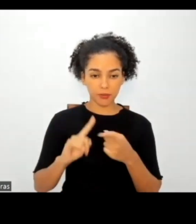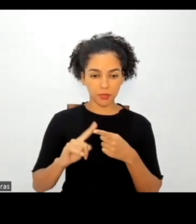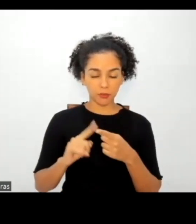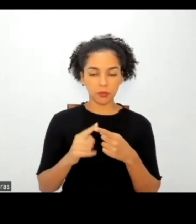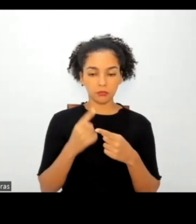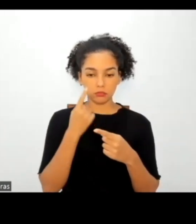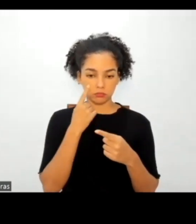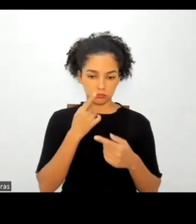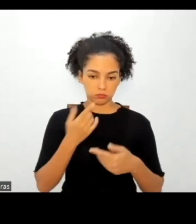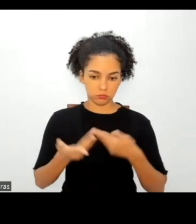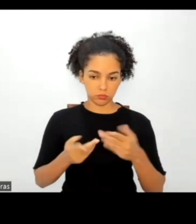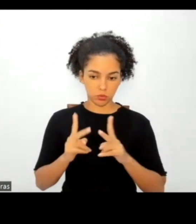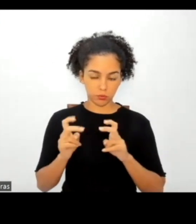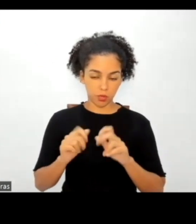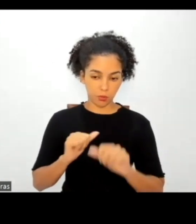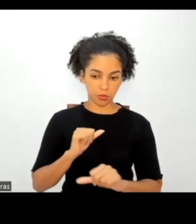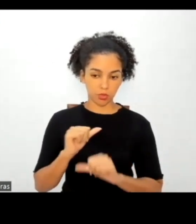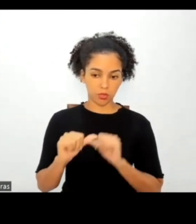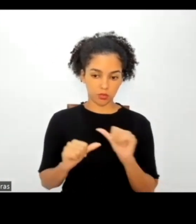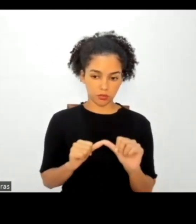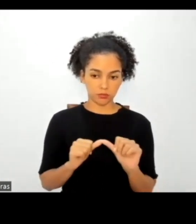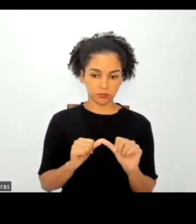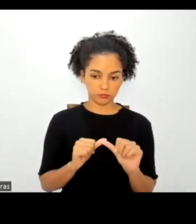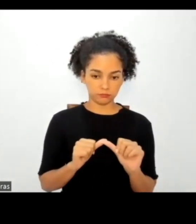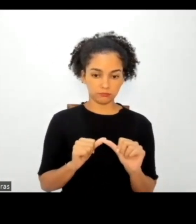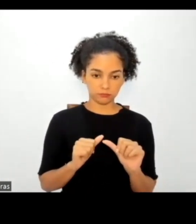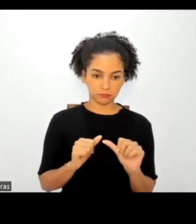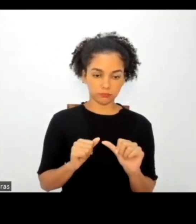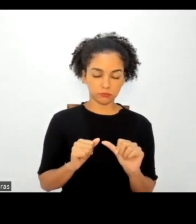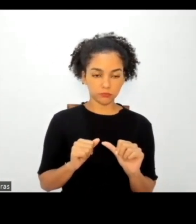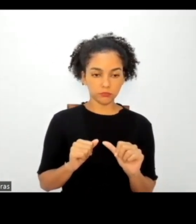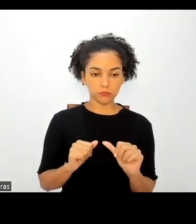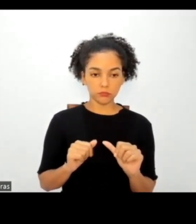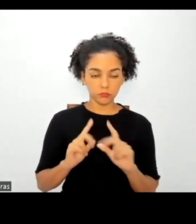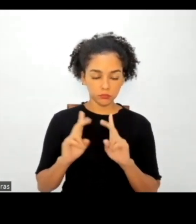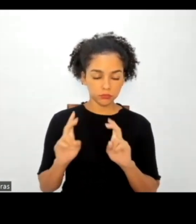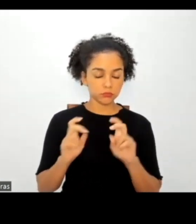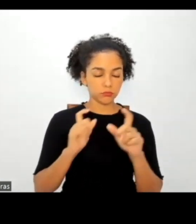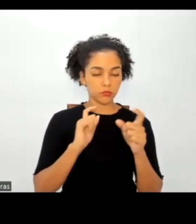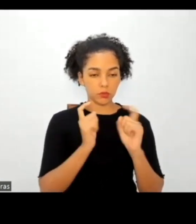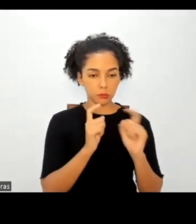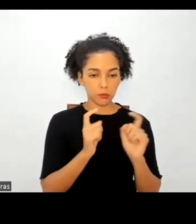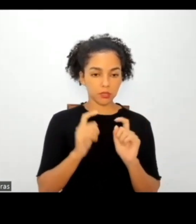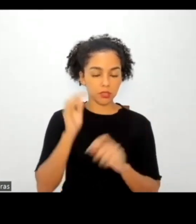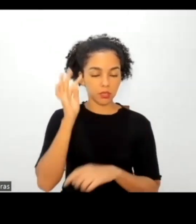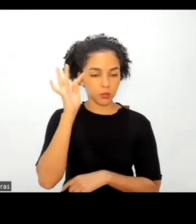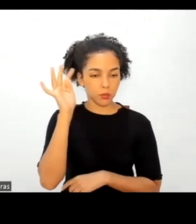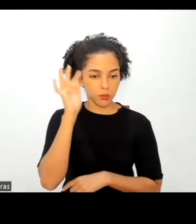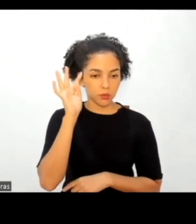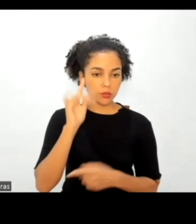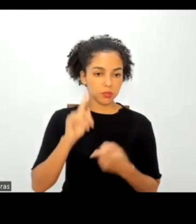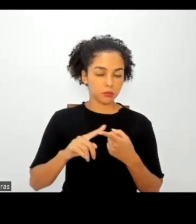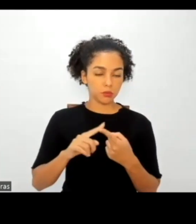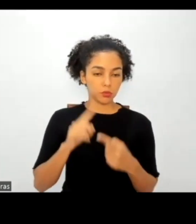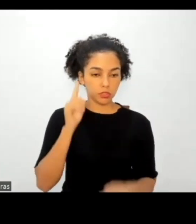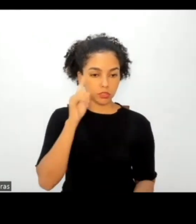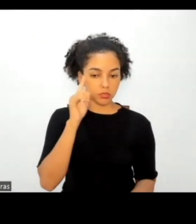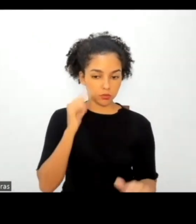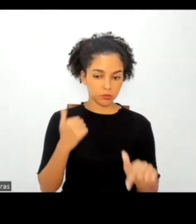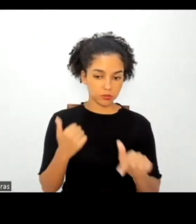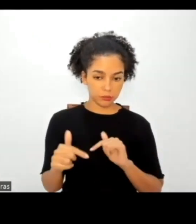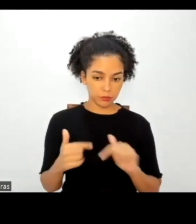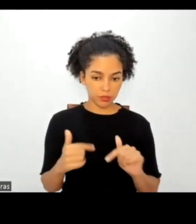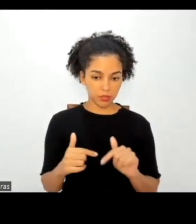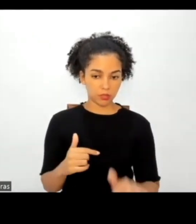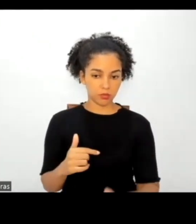profissão. Então, as conquistas que a gente tem hoje em relação à profissão, né, do debate teórico e do cotidiano do trabalho profissional em relação